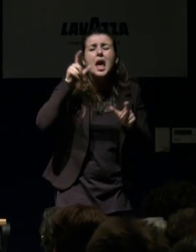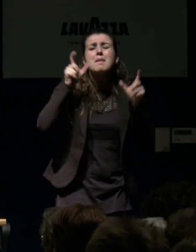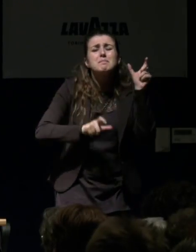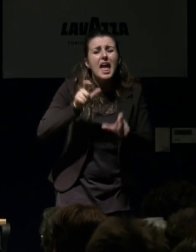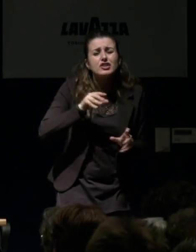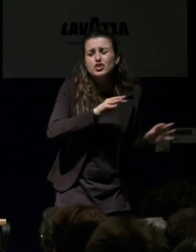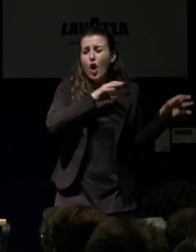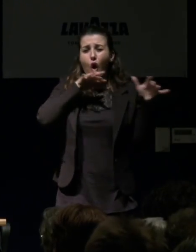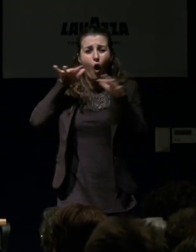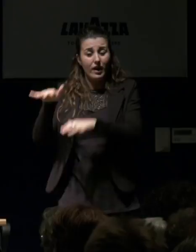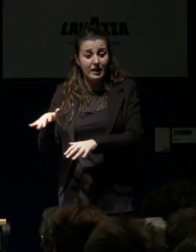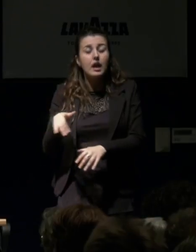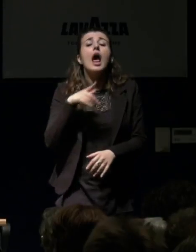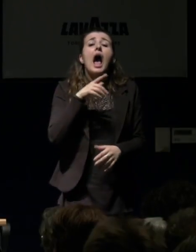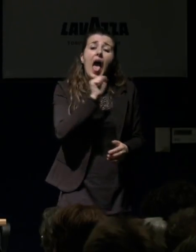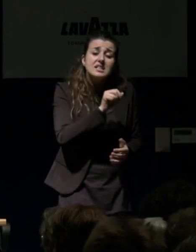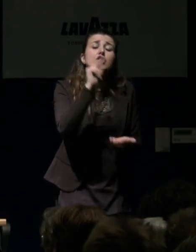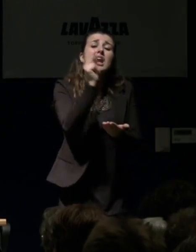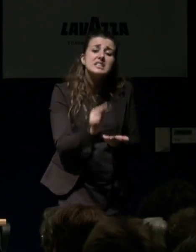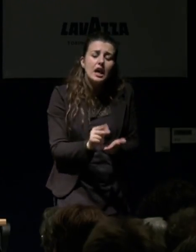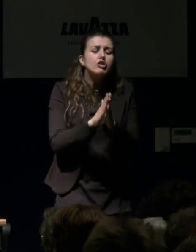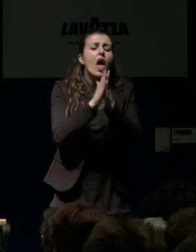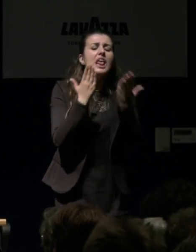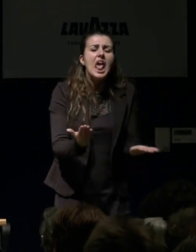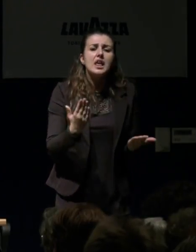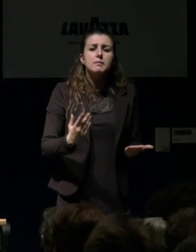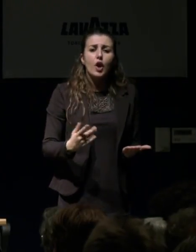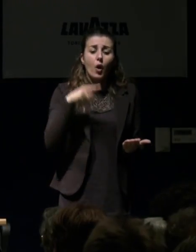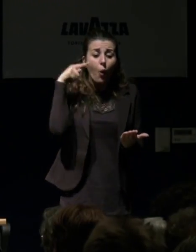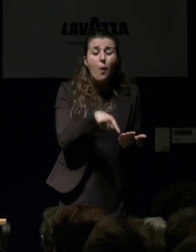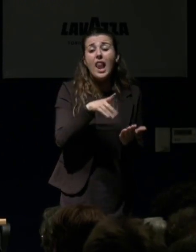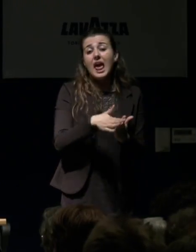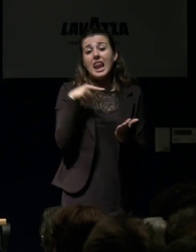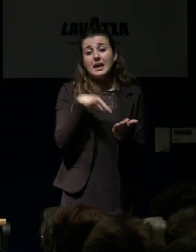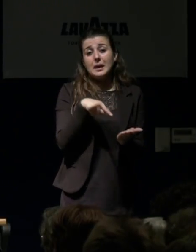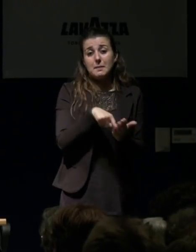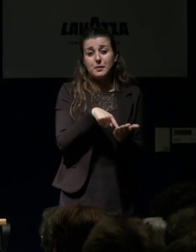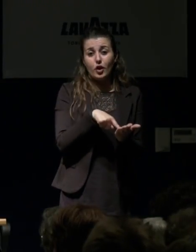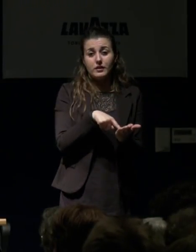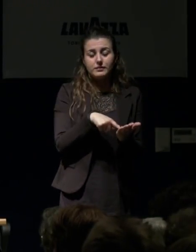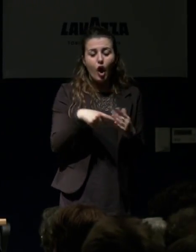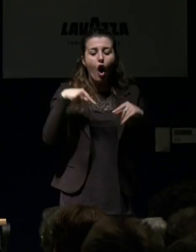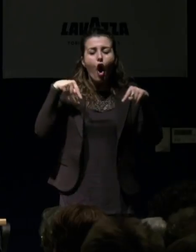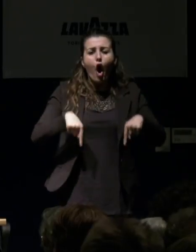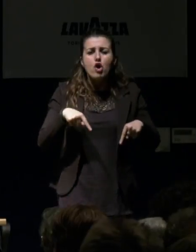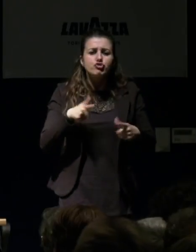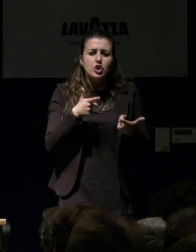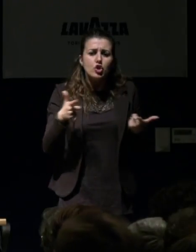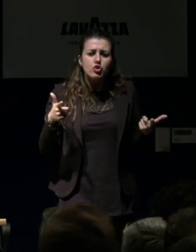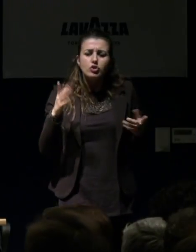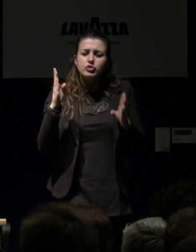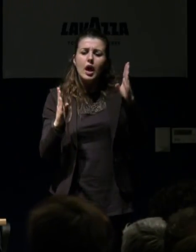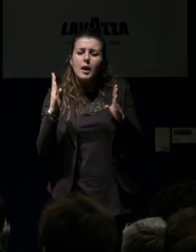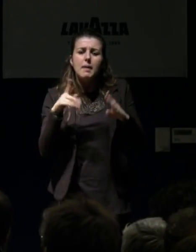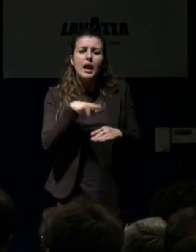nostro tempo alessandro ha scritto il libro non ce n'è uno ad oggi meglio